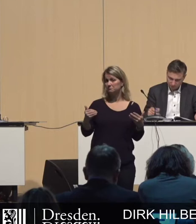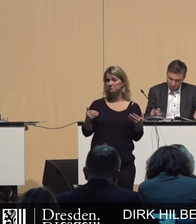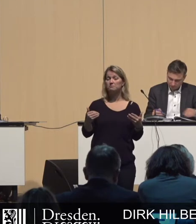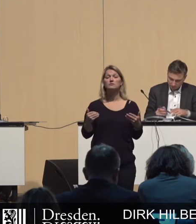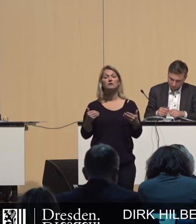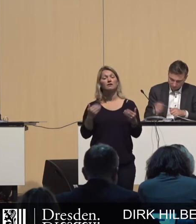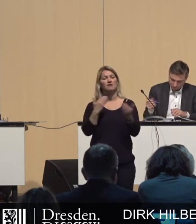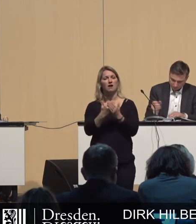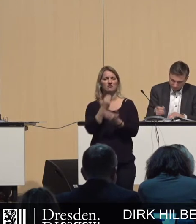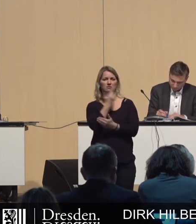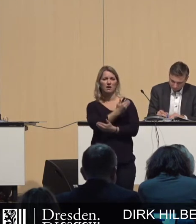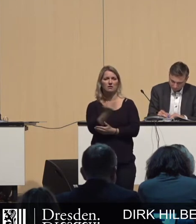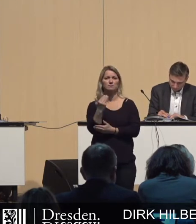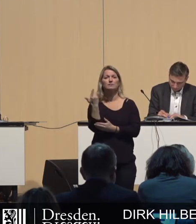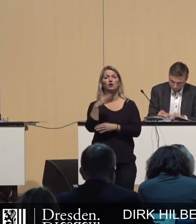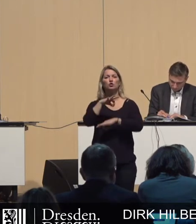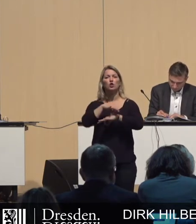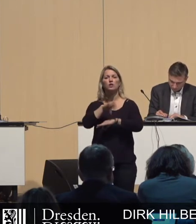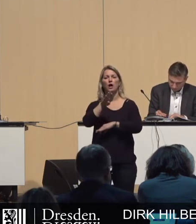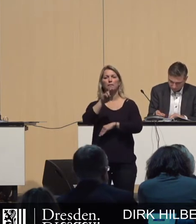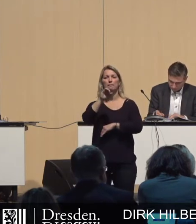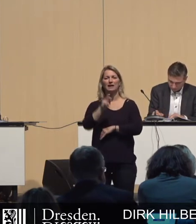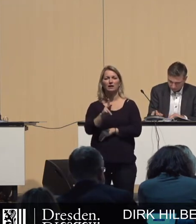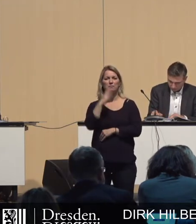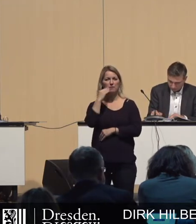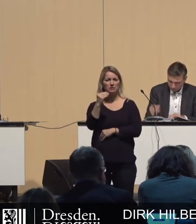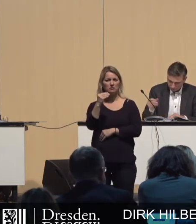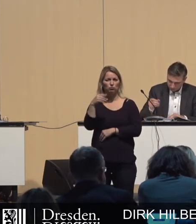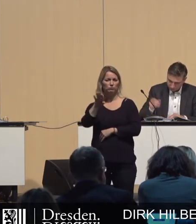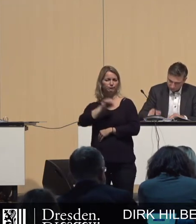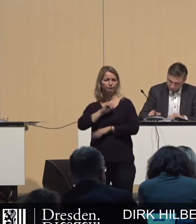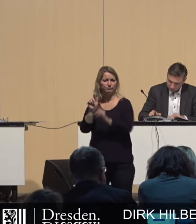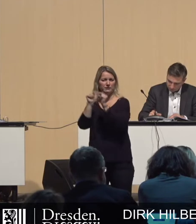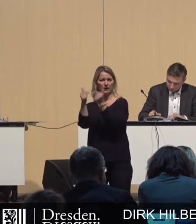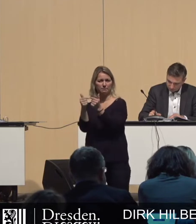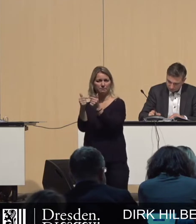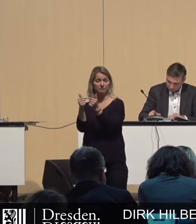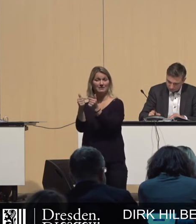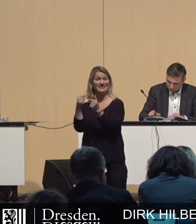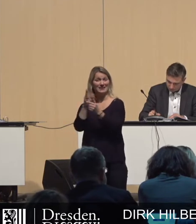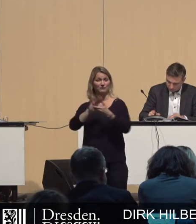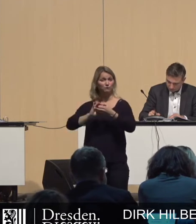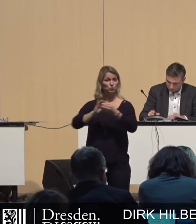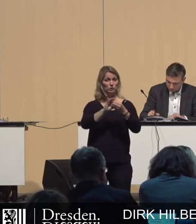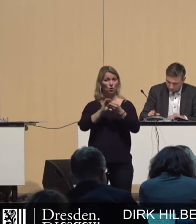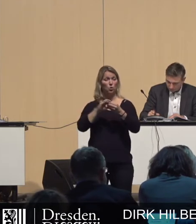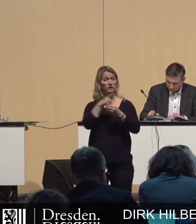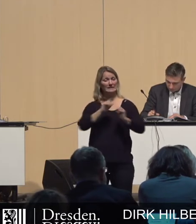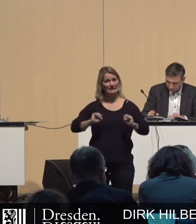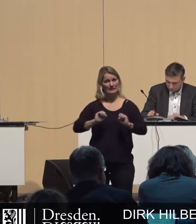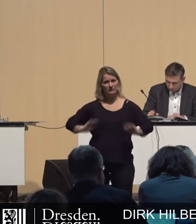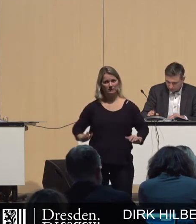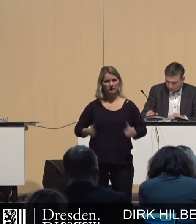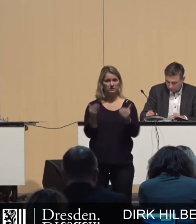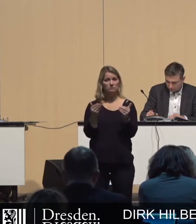nicht zuletzt Herrn Dr. Brinkmann und seinem Team, die diese Fusion mit Nachdruck vorangebracht haben. Ich danke auch